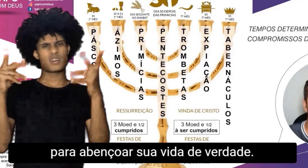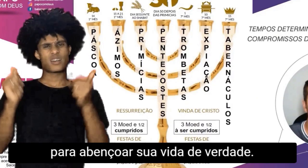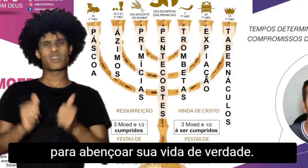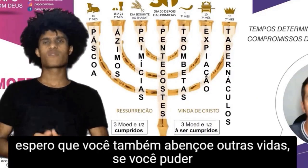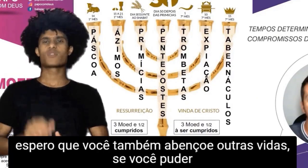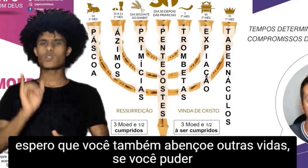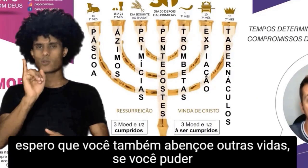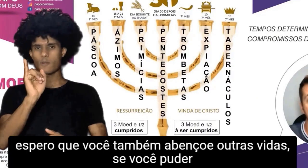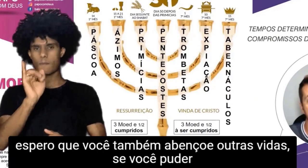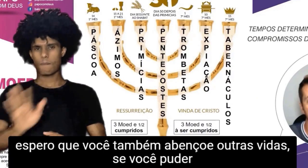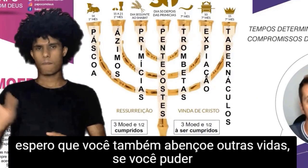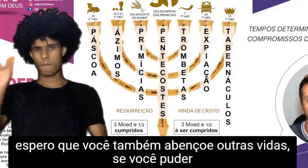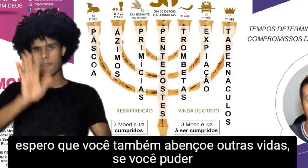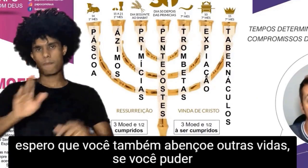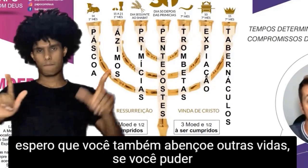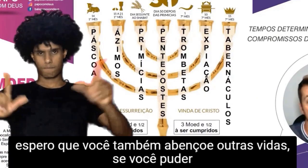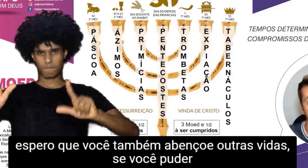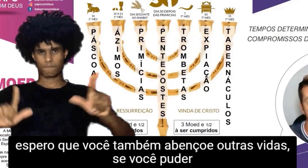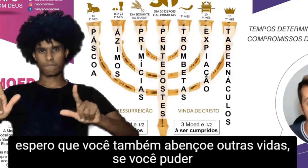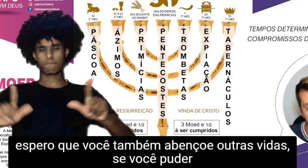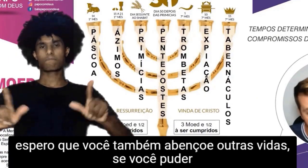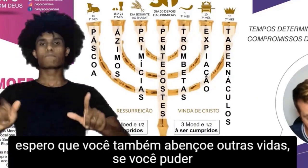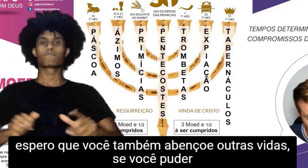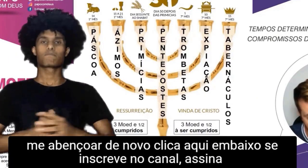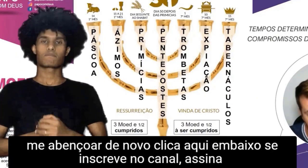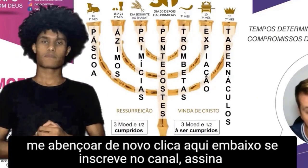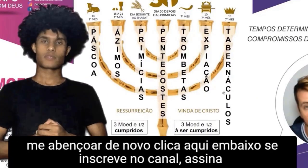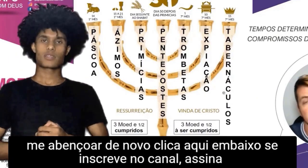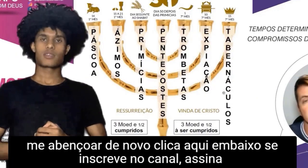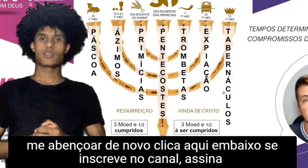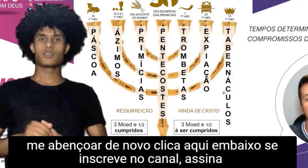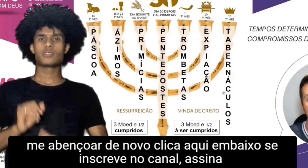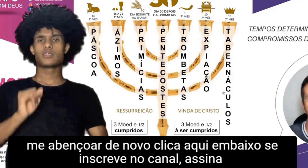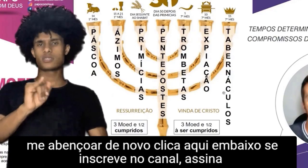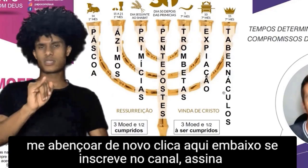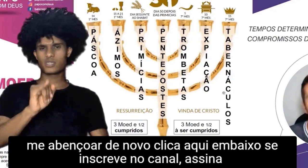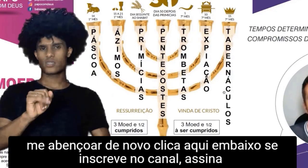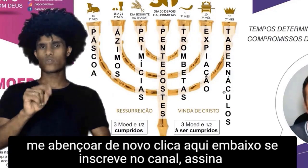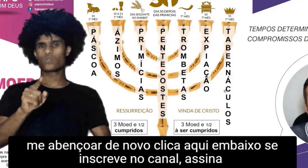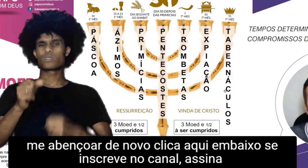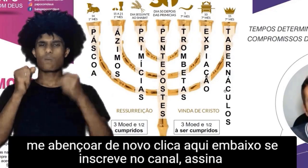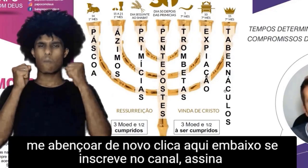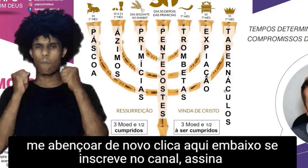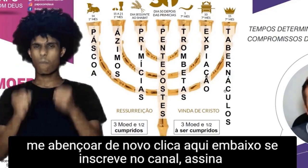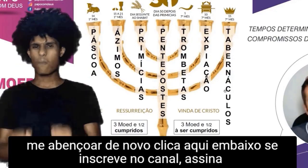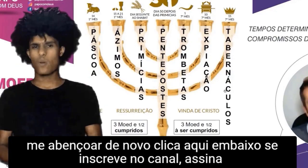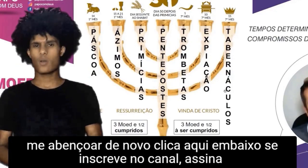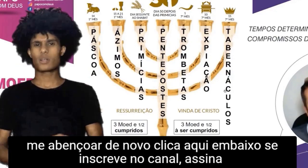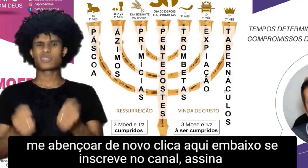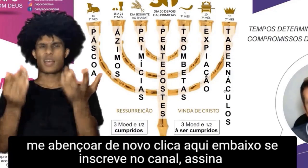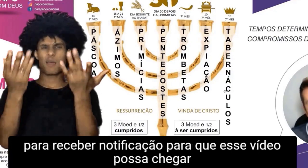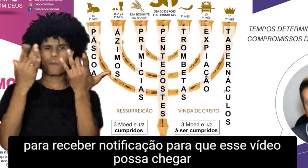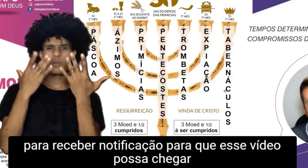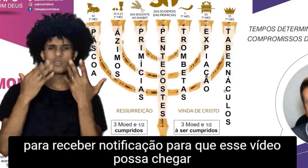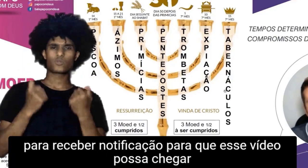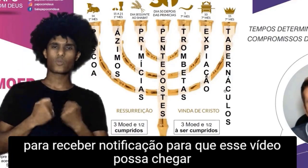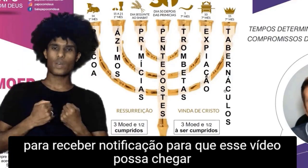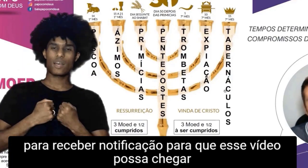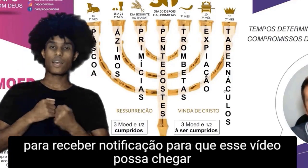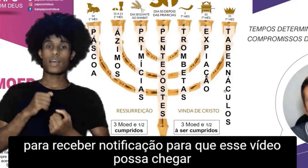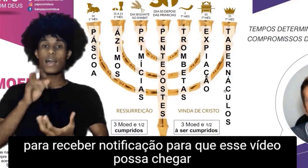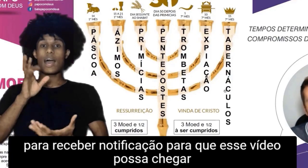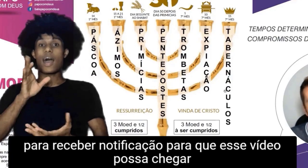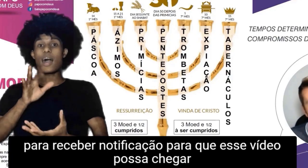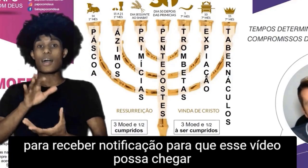De verdade, espero que você também abençoe outras vidas. Se você puder me abençoar de novo, clica aqui embaixo, se inscreve no canal, assina aqui para receber